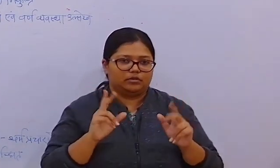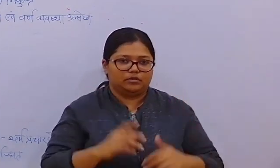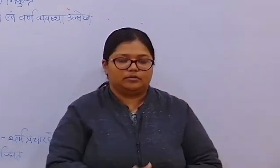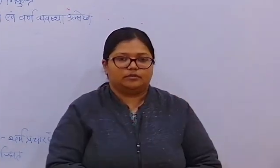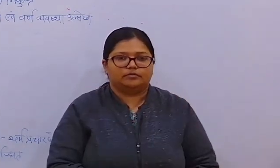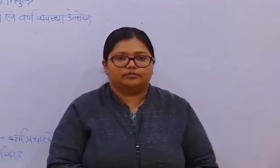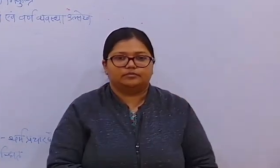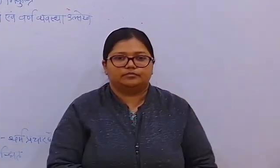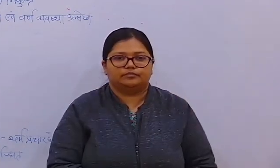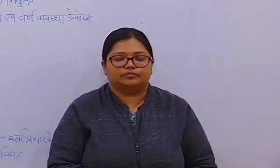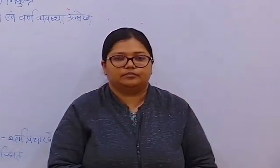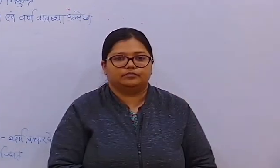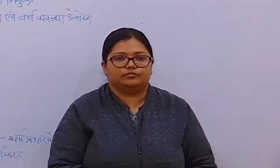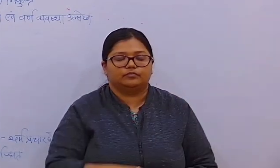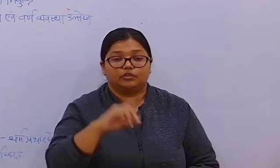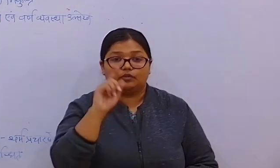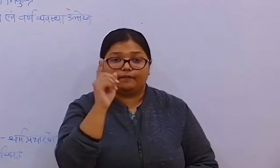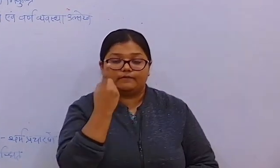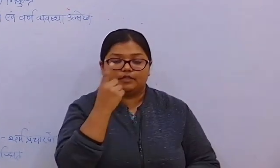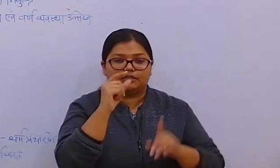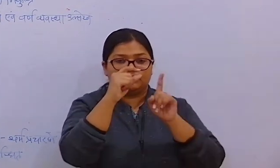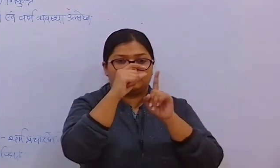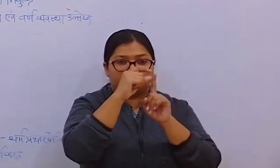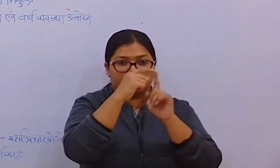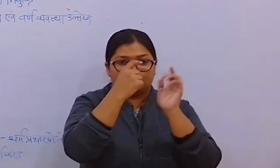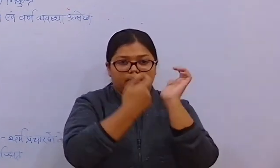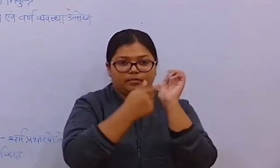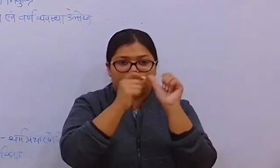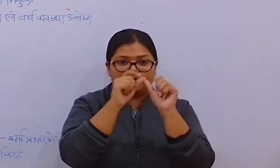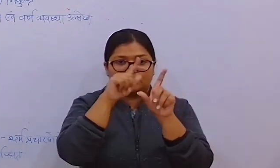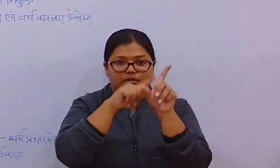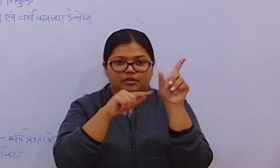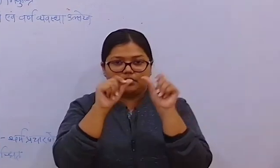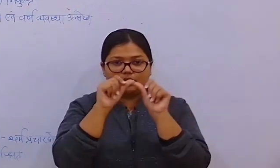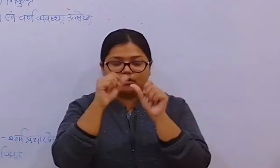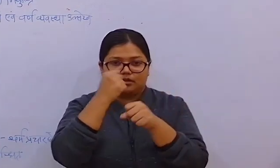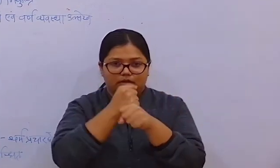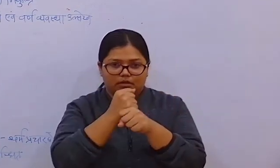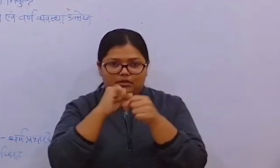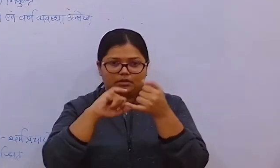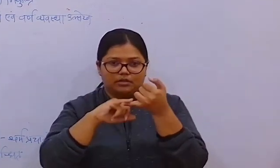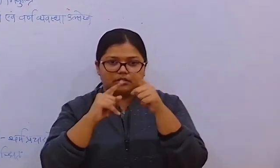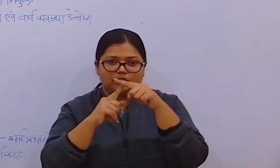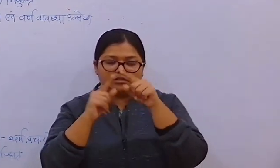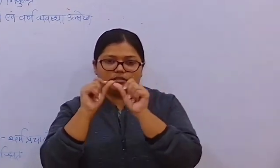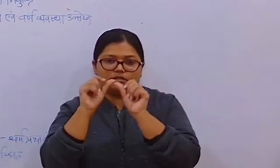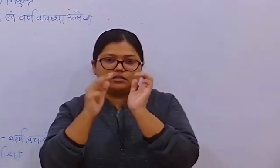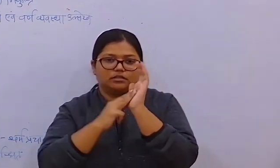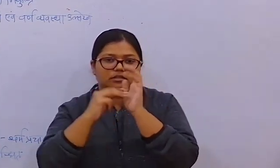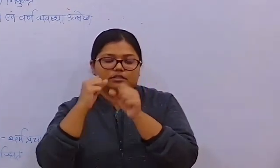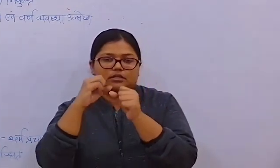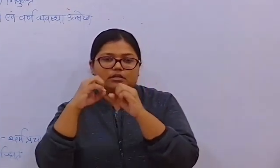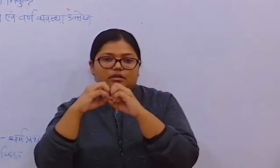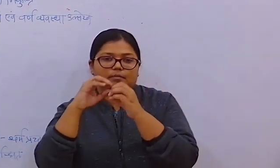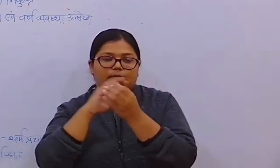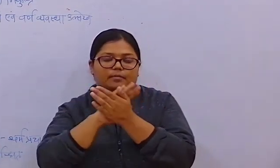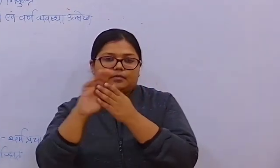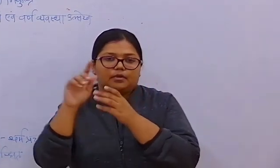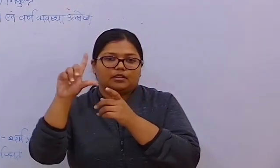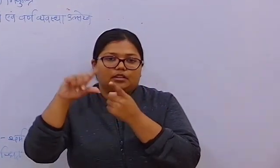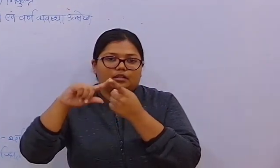प्रयाग स्तंभ लेख, प्रयाग स्तंभ लेख, प्रयाग स्तंभ लेख,